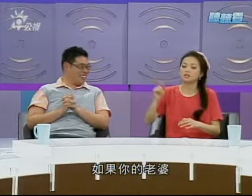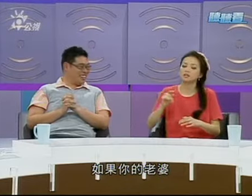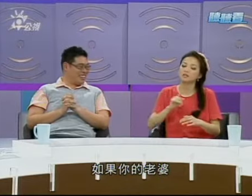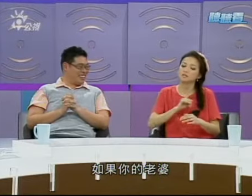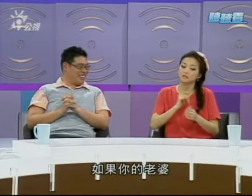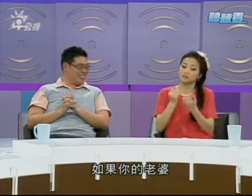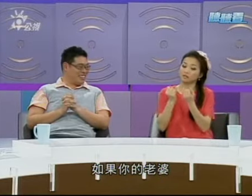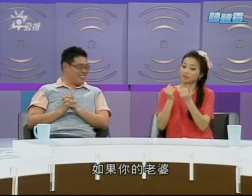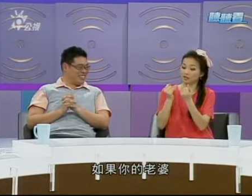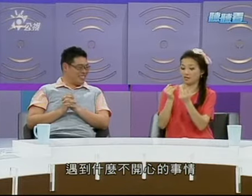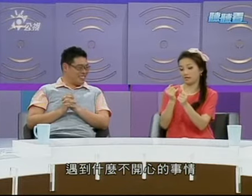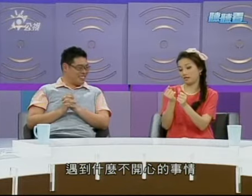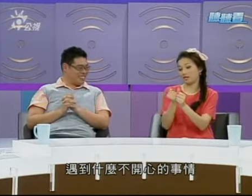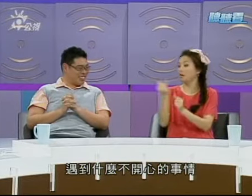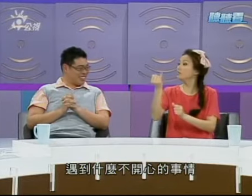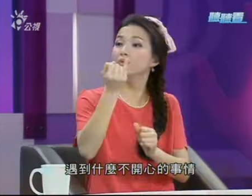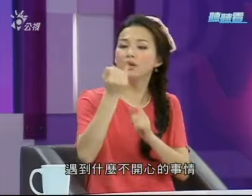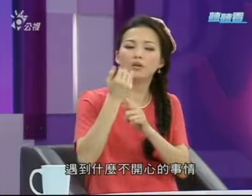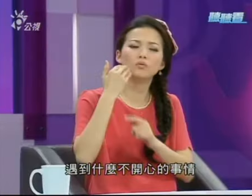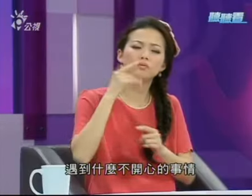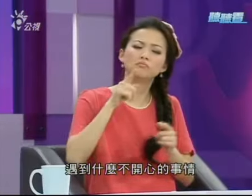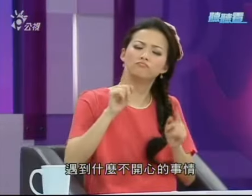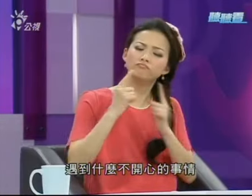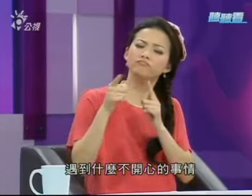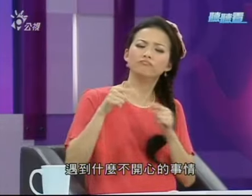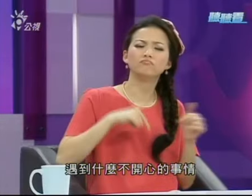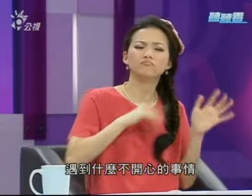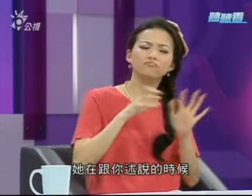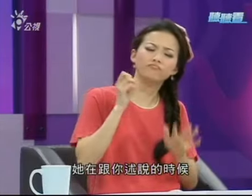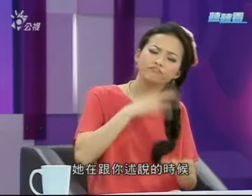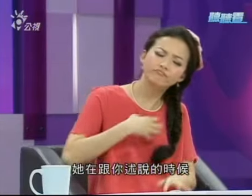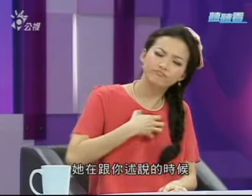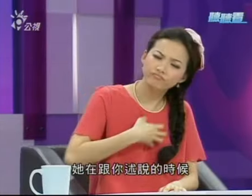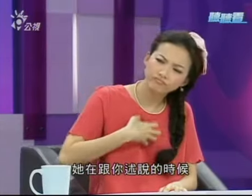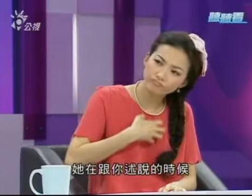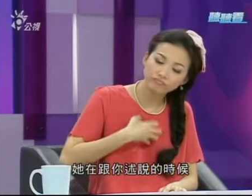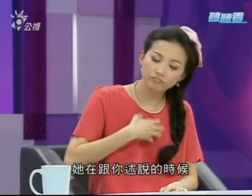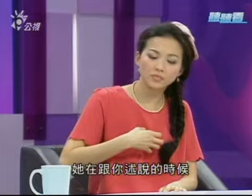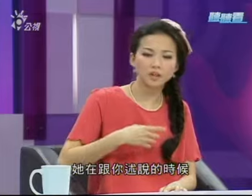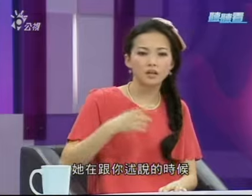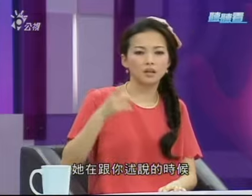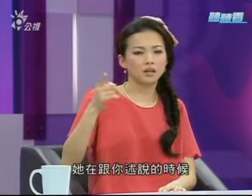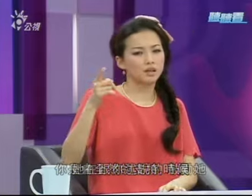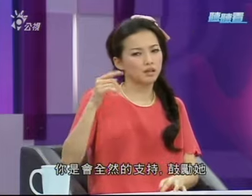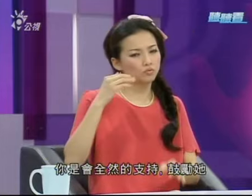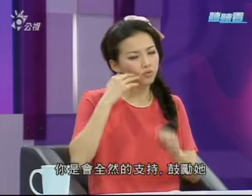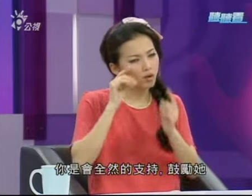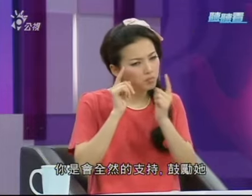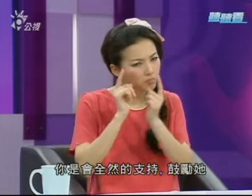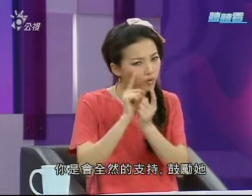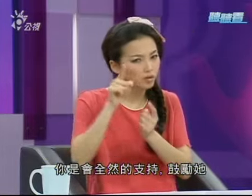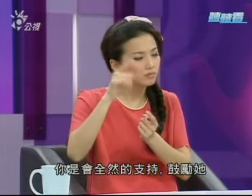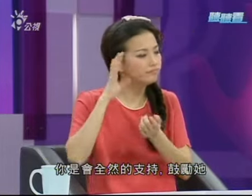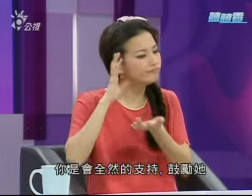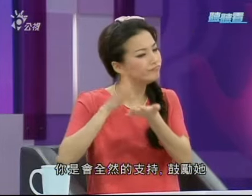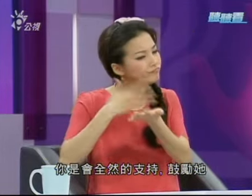你的老婆遇到什么不开心的事情她在跟你述说的时候你是会全然地支持